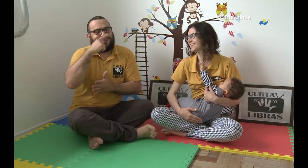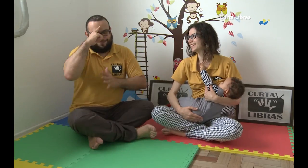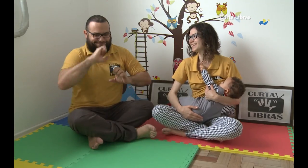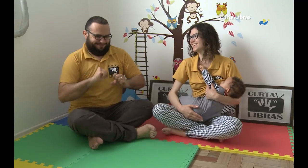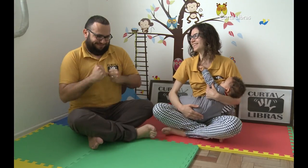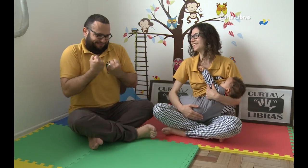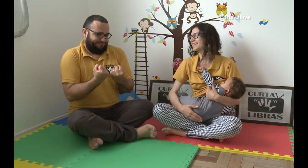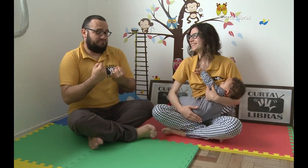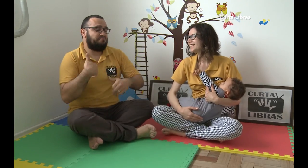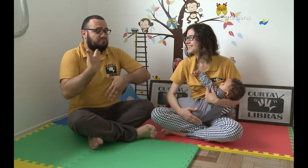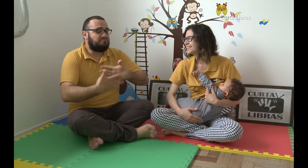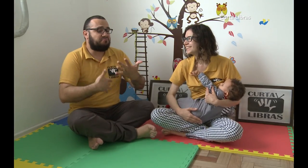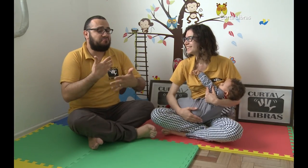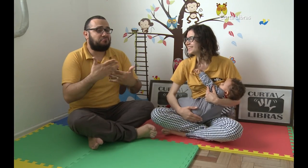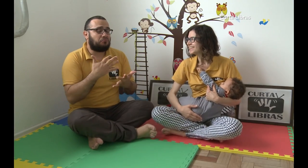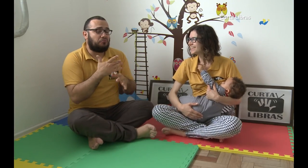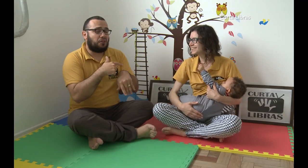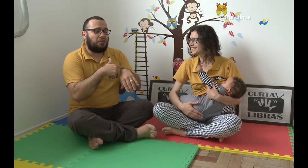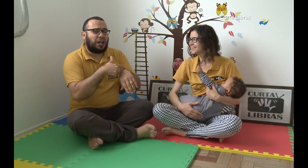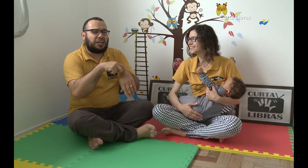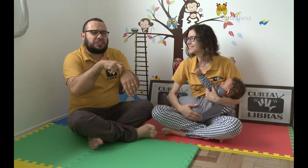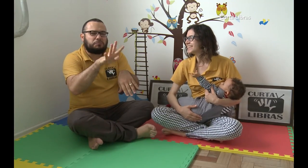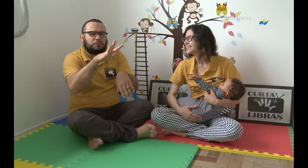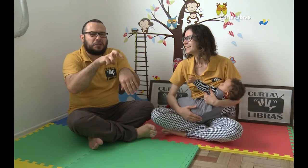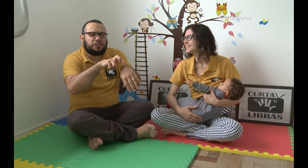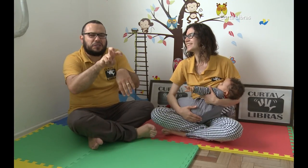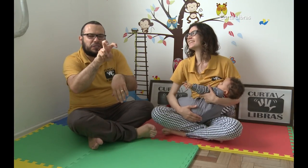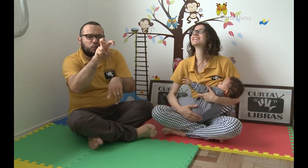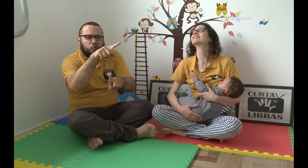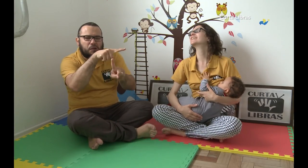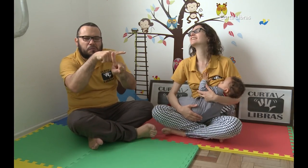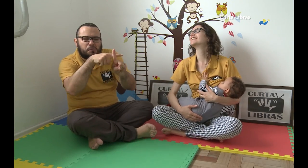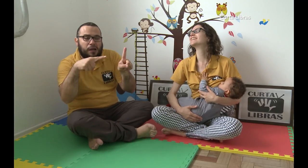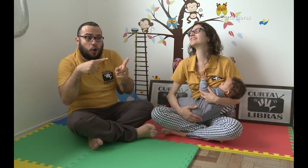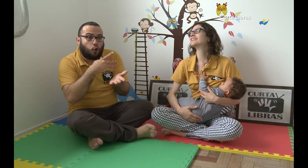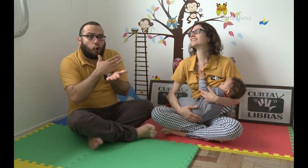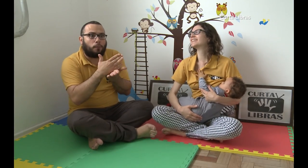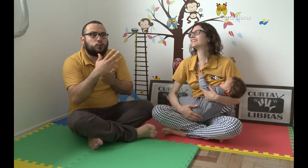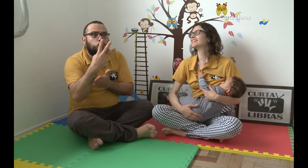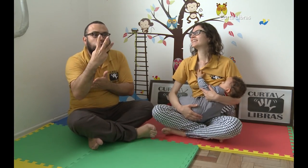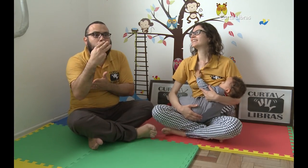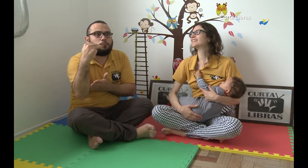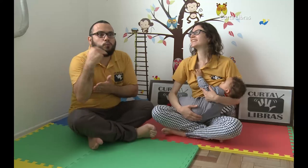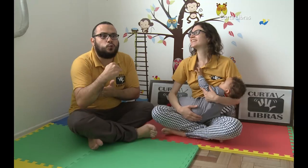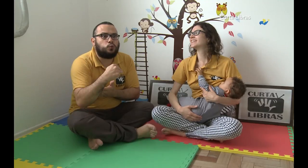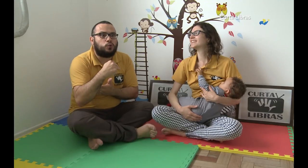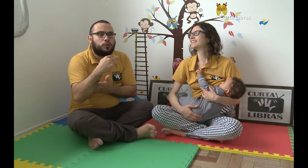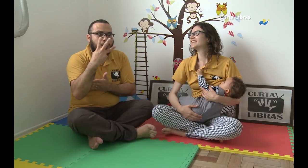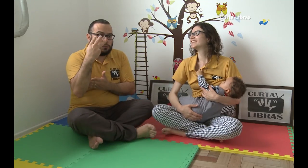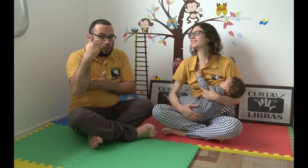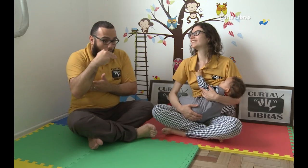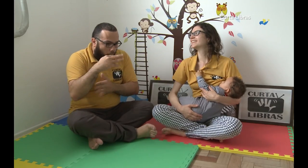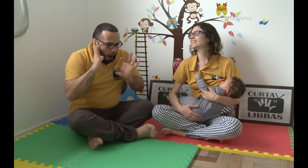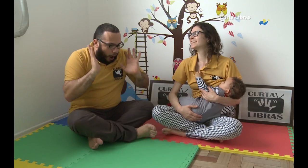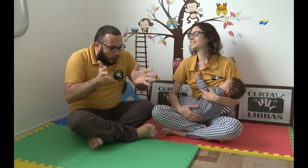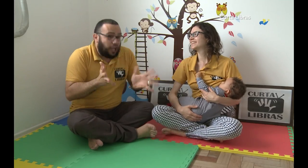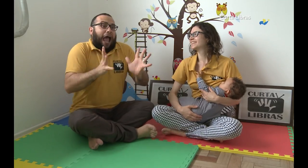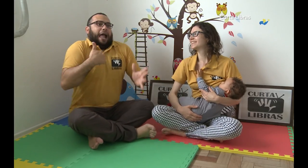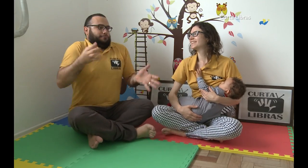Era mais ou menos 5 e 30 Quando as contrações Ficaram de 3 Em 3 minutos Aí arrumamos as coisas E